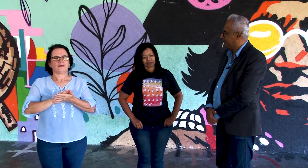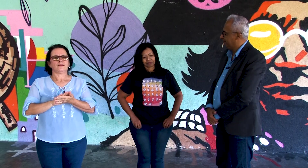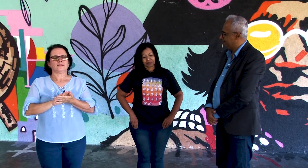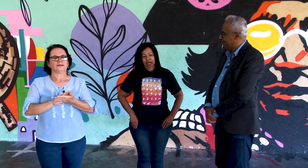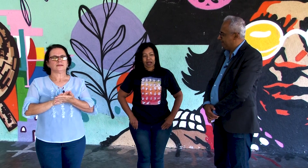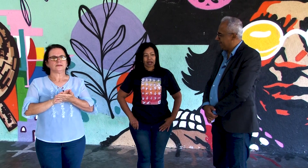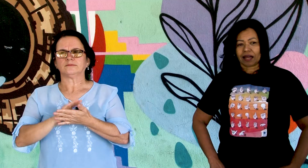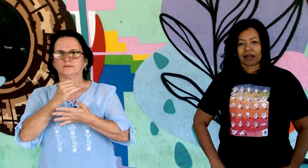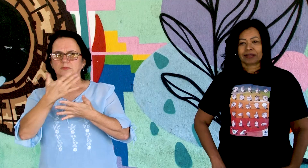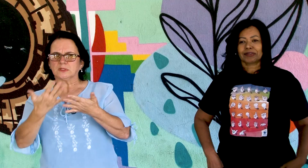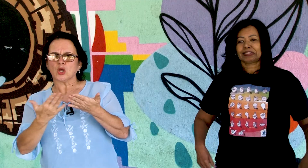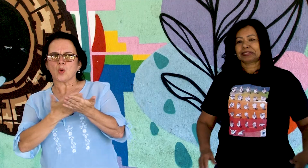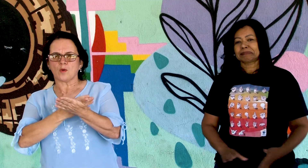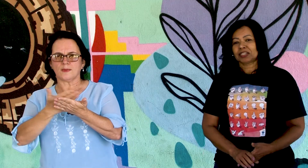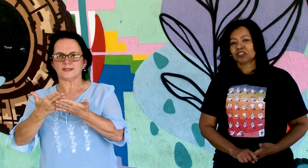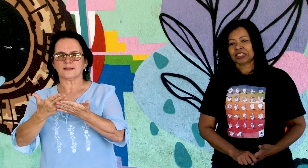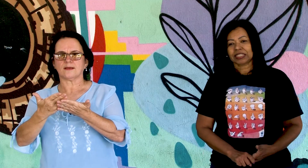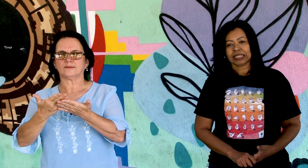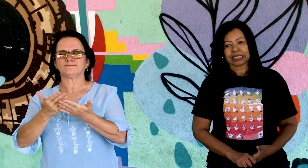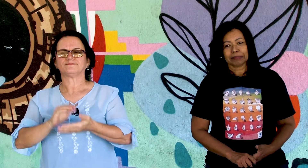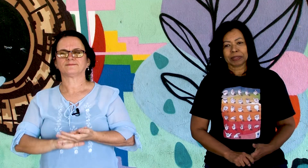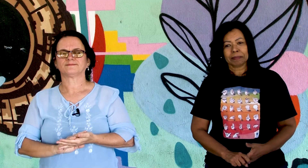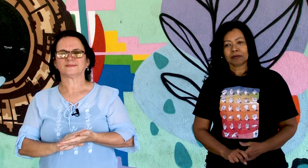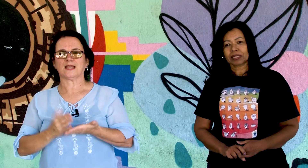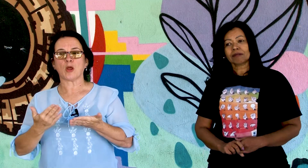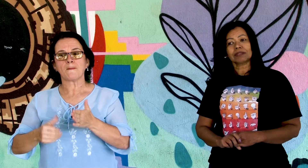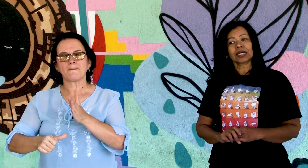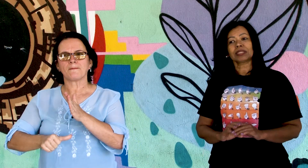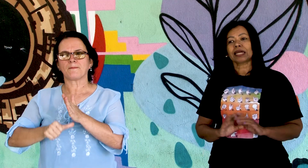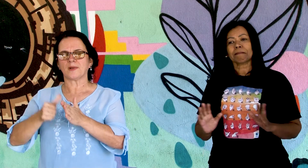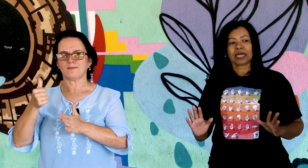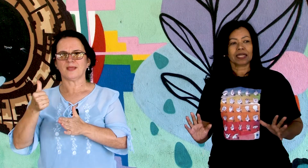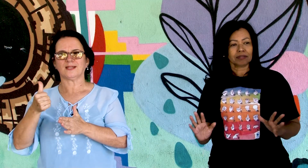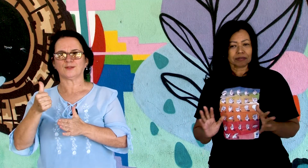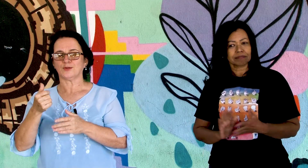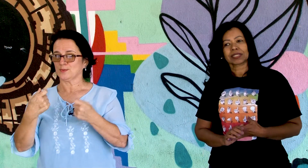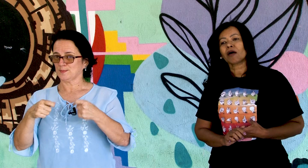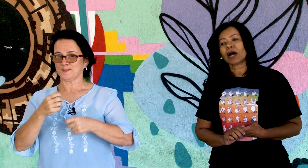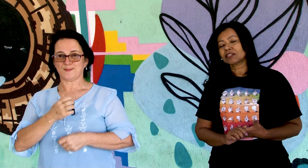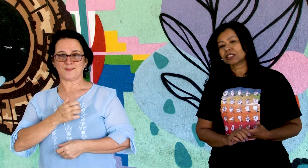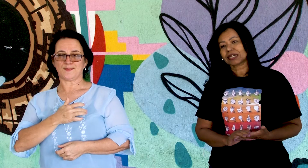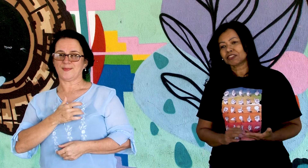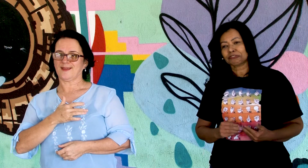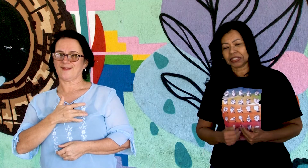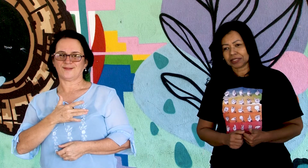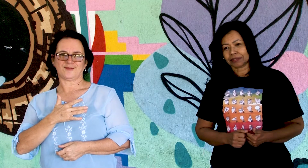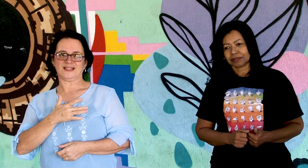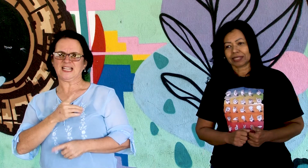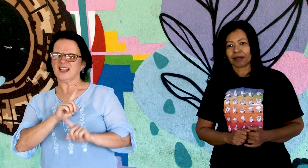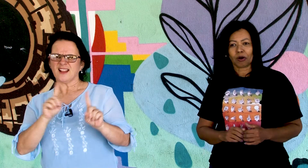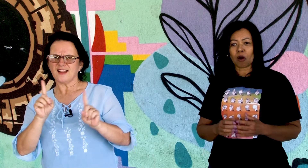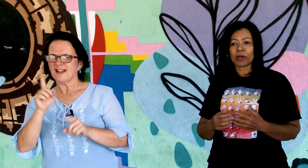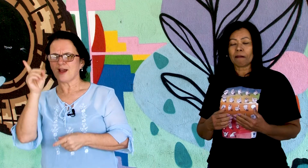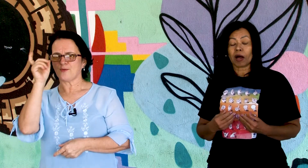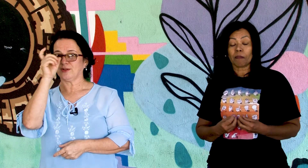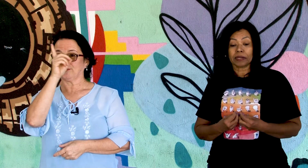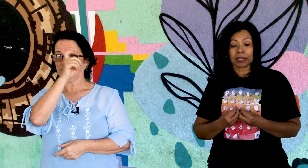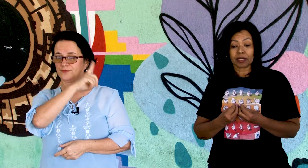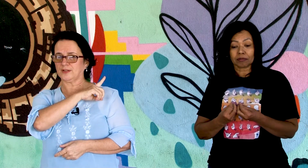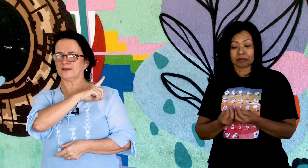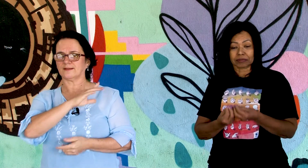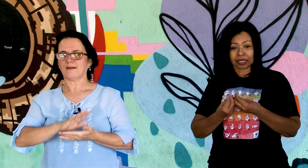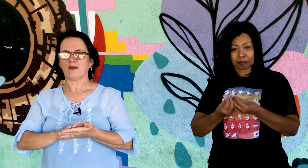Guiomar. Olha, eu diria que primeiro não tenha medo, não ache que é difícil, né?